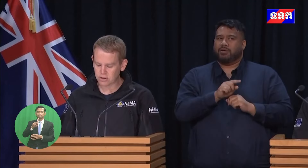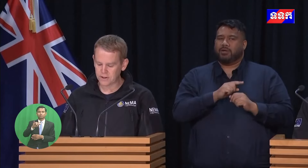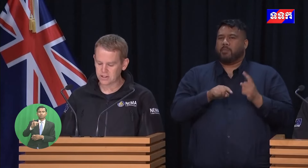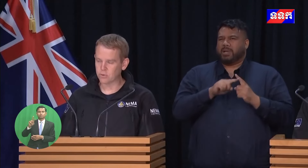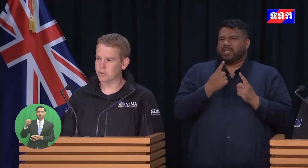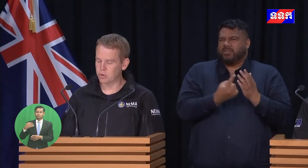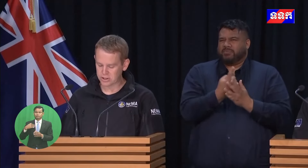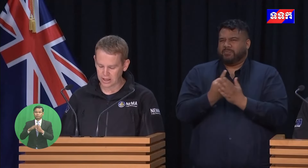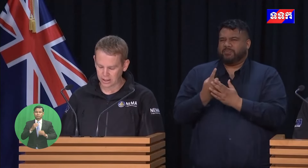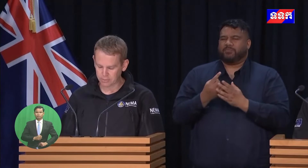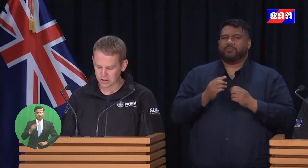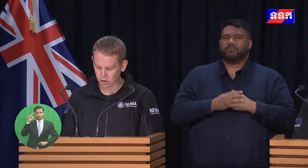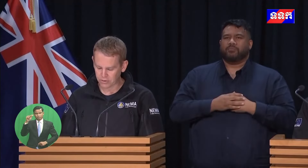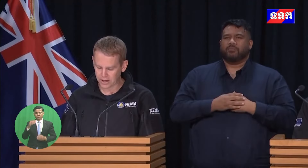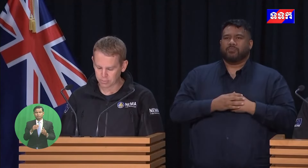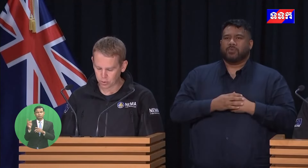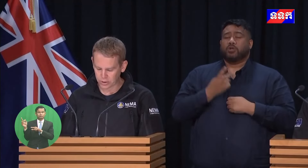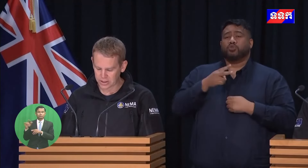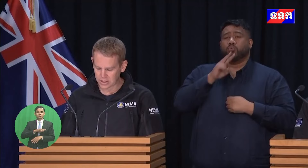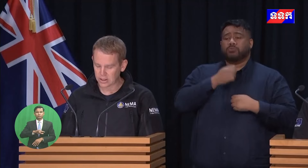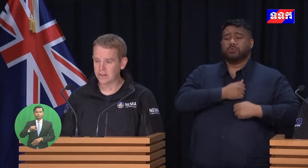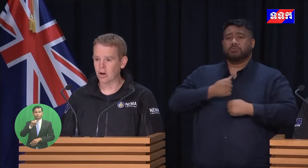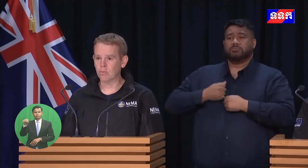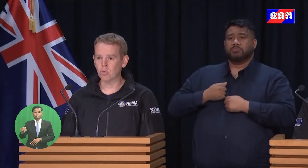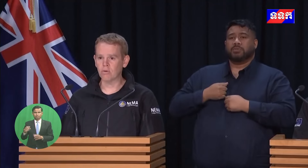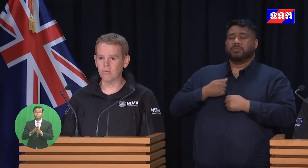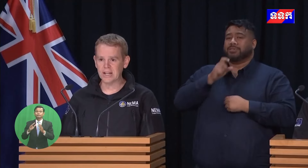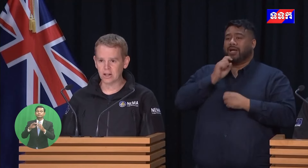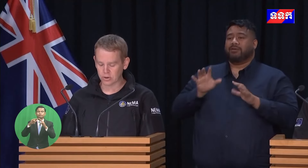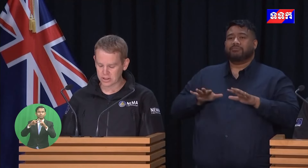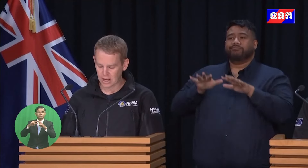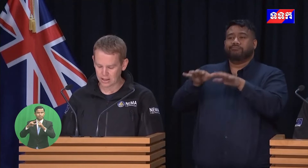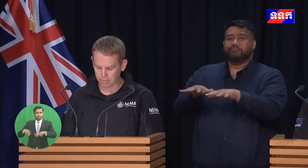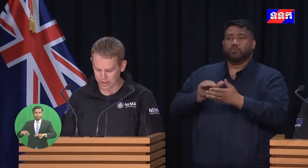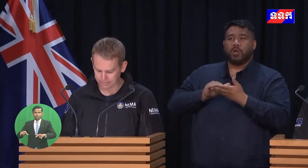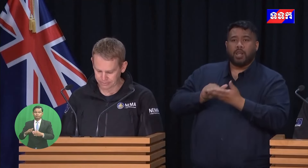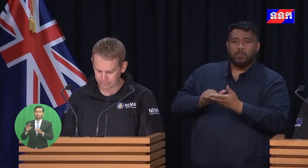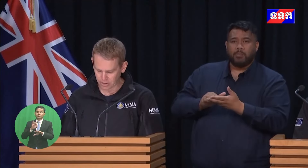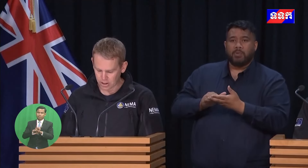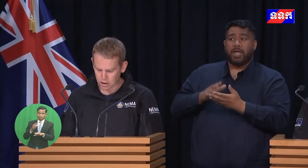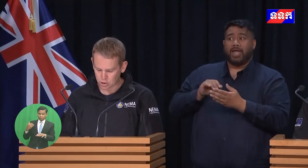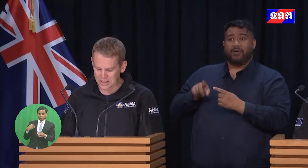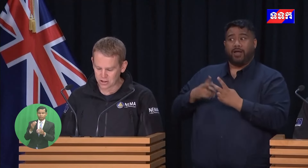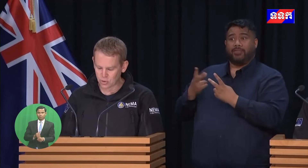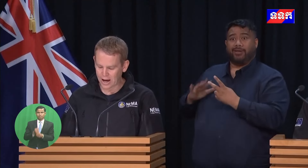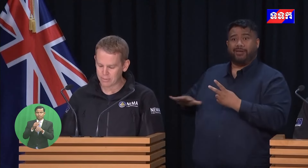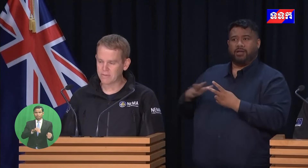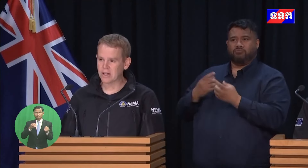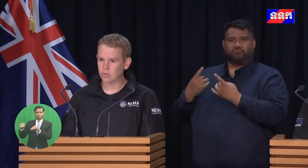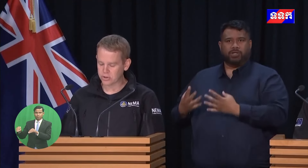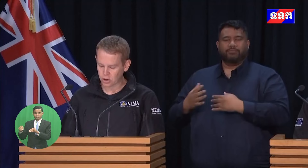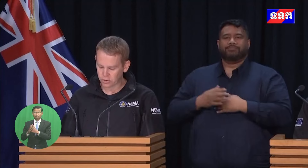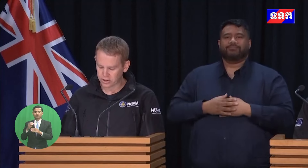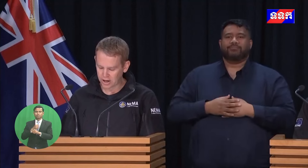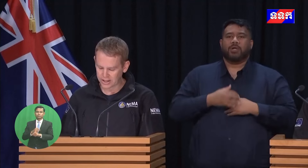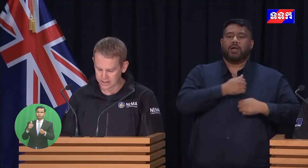ម្លាំងទាហានត្រូវបានបញ្ជូនទៅកាន់តំបន់រងគ្រោះខ្លាំងជាងគេដើម្បីជួយដល់ប្រតិបត្តិការជម្លៀសប្រជាជនទៅរកទីទួលសុវត្ថិ